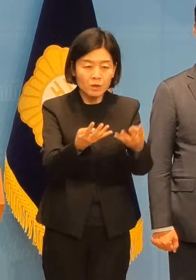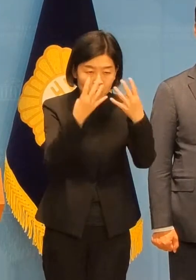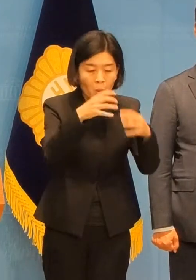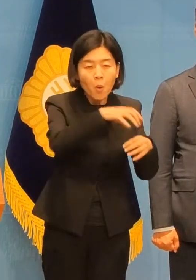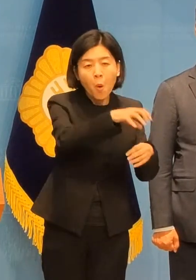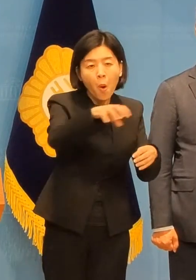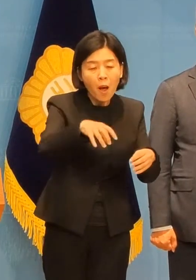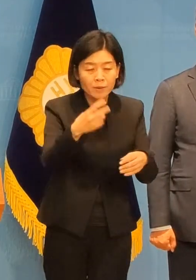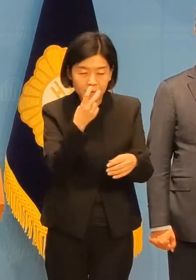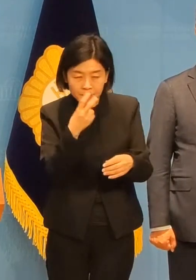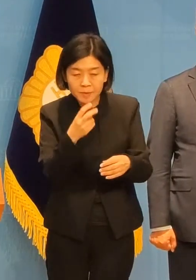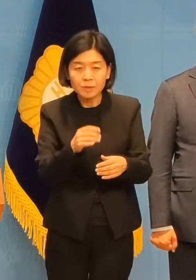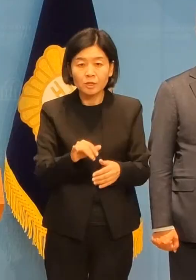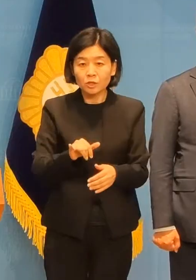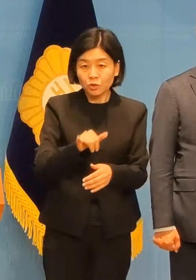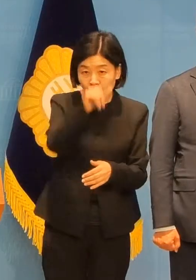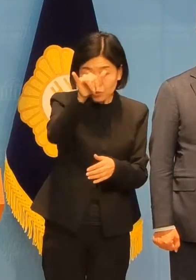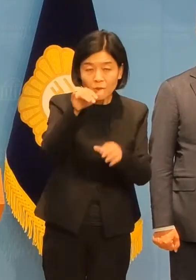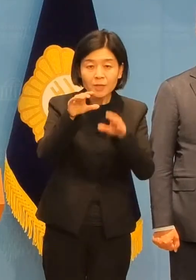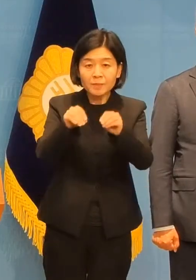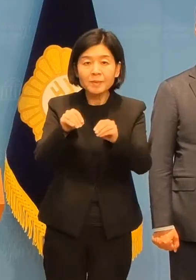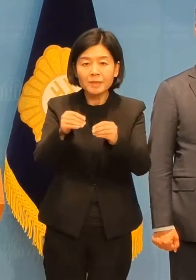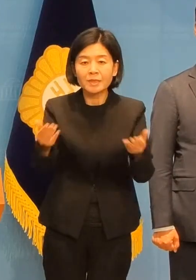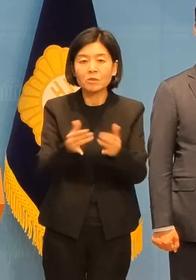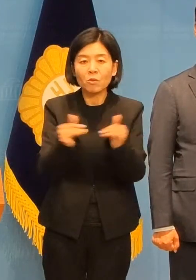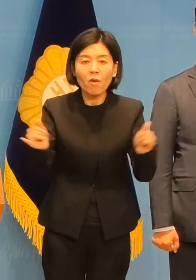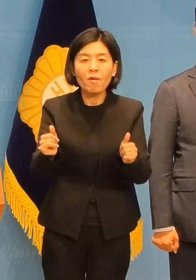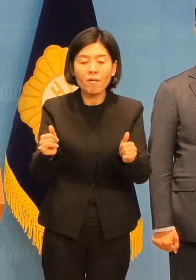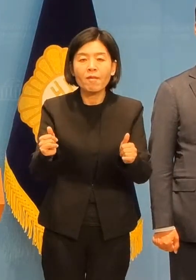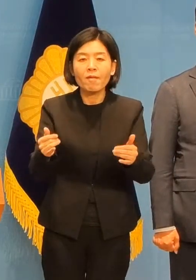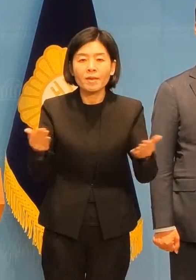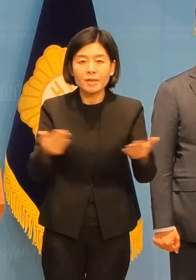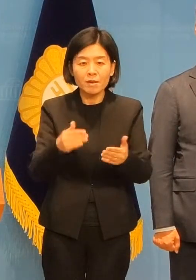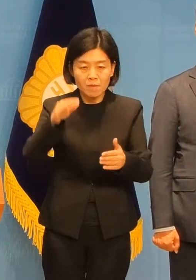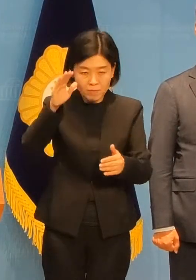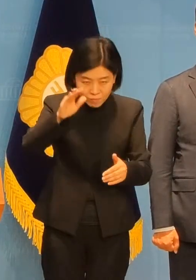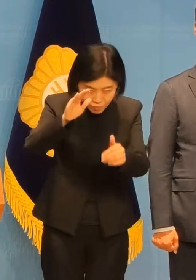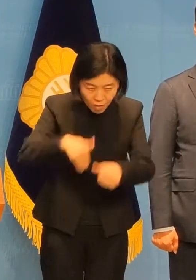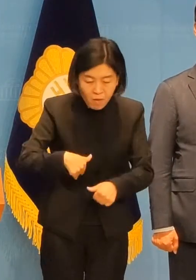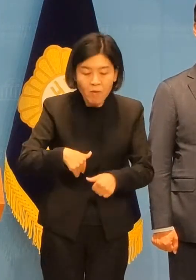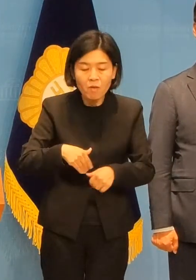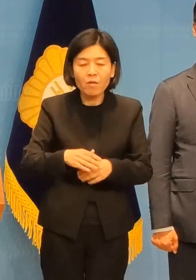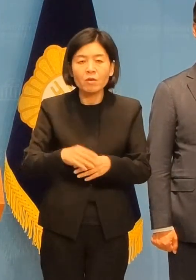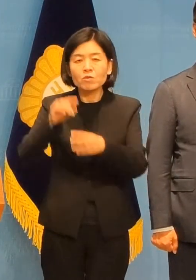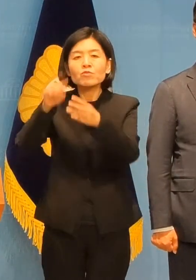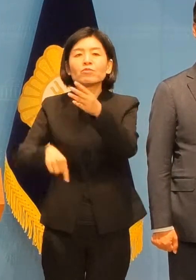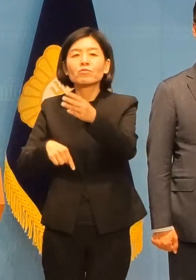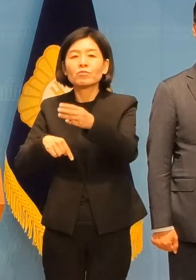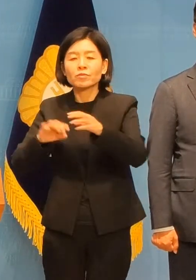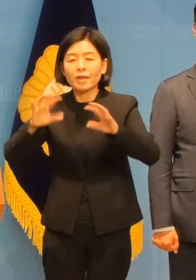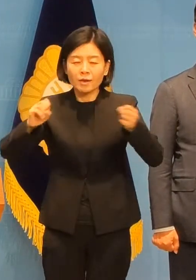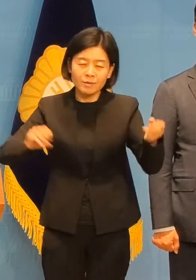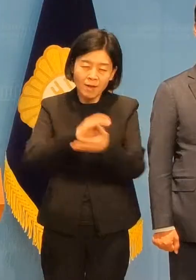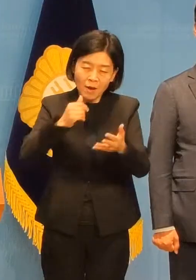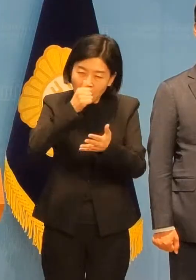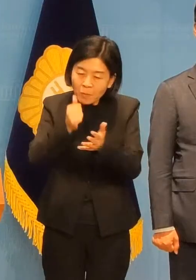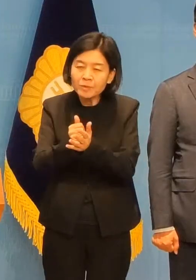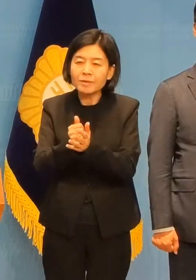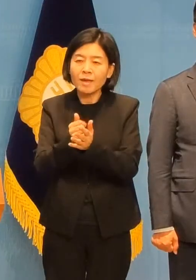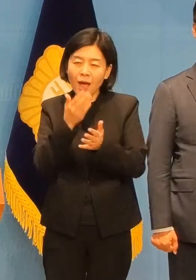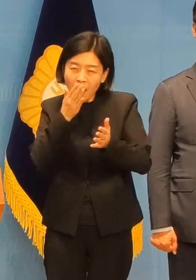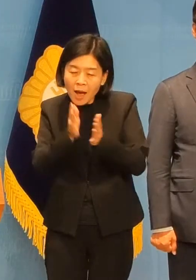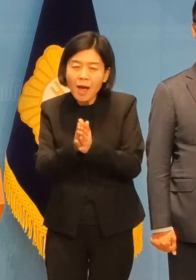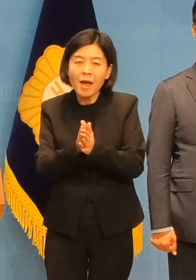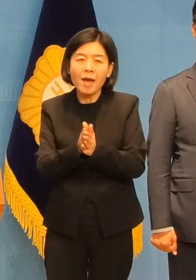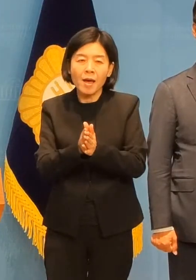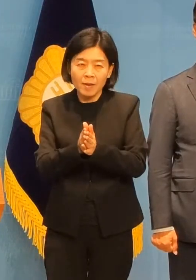출국 금지 담당 직원 출근 등을 지시하는 등 윤석열 전 대통령의 내란 범죄에 순차적으로 가담한